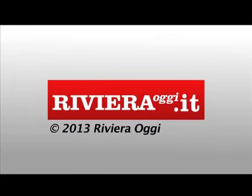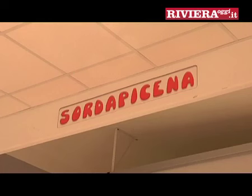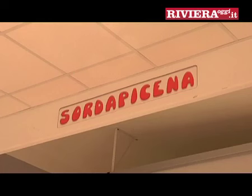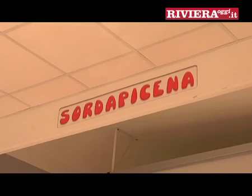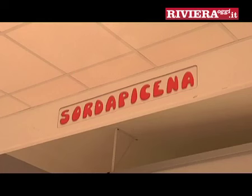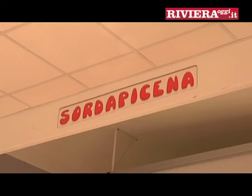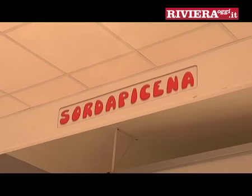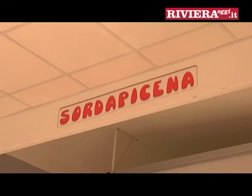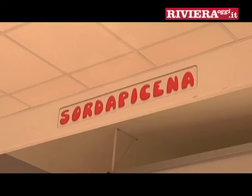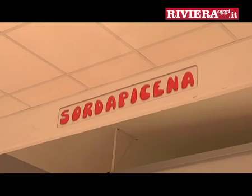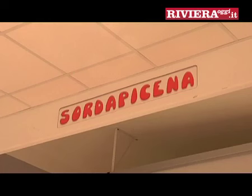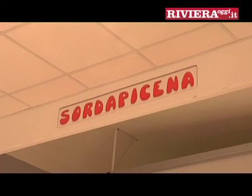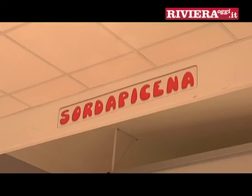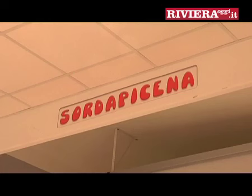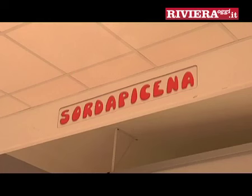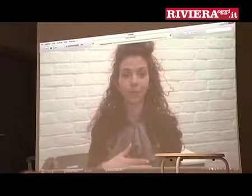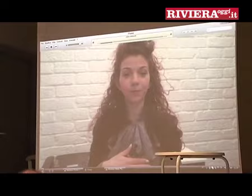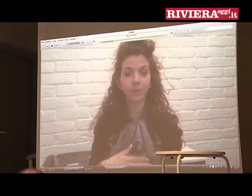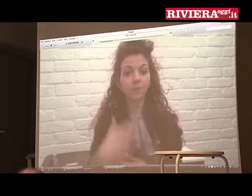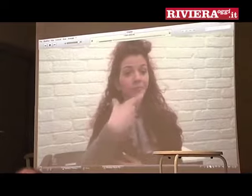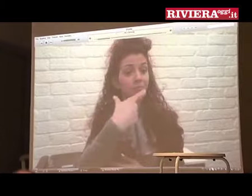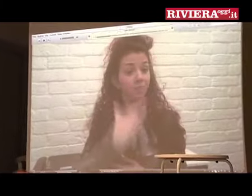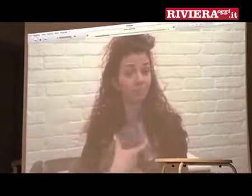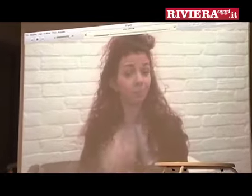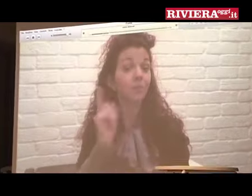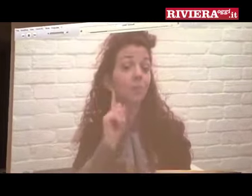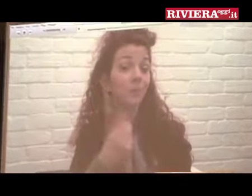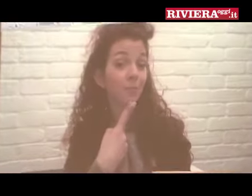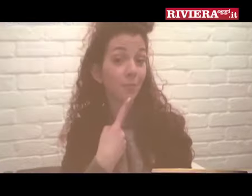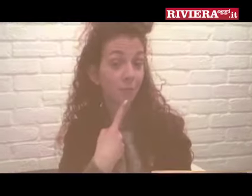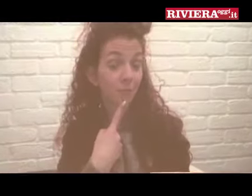Buongiorno a tutti, mi chiamo Debora e questo è il mio segnonome.